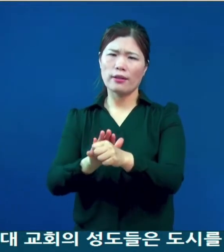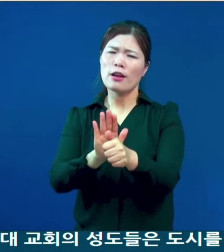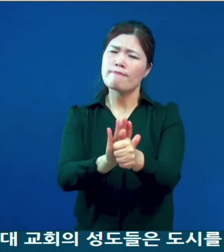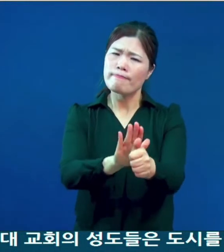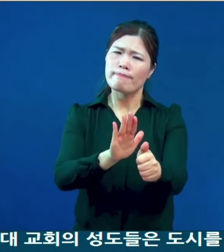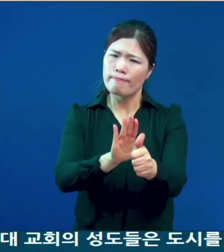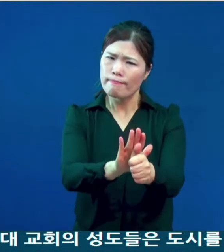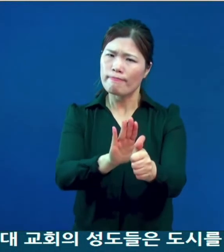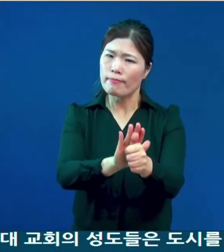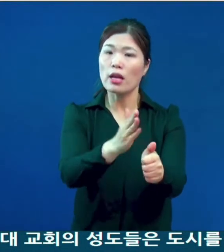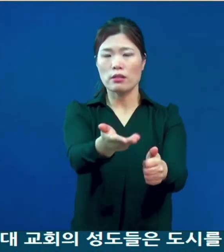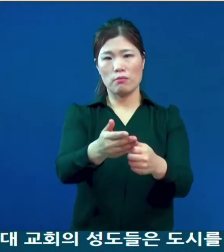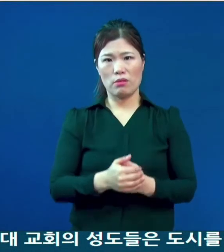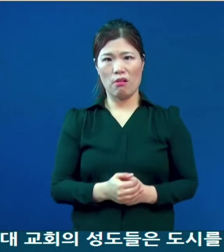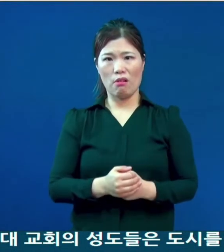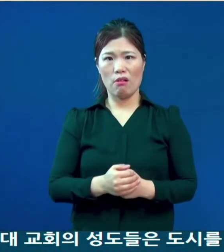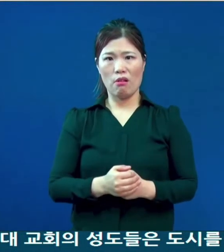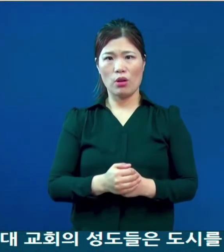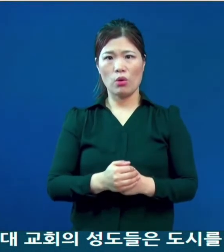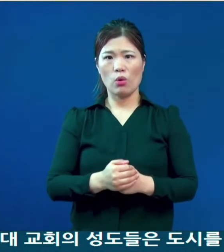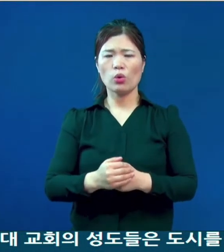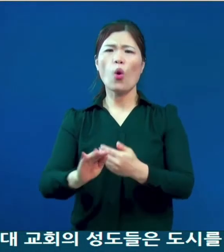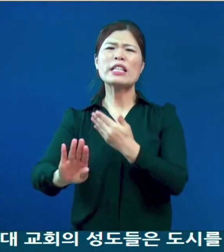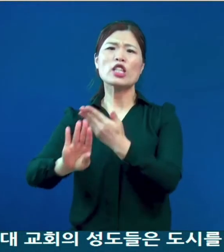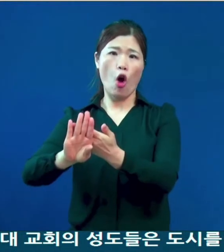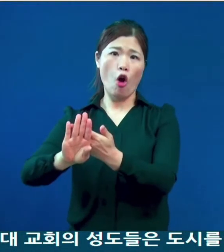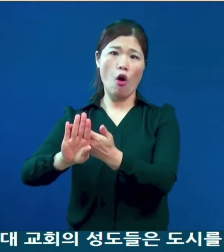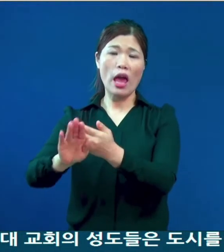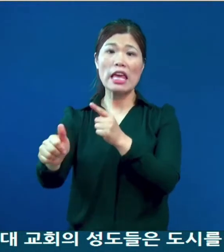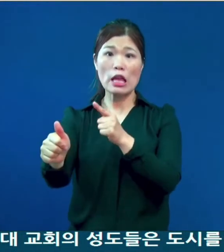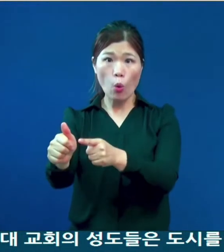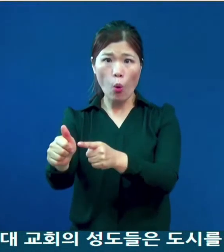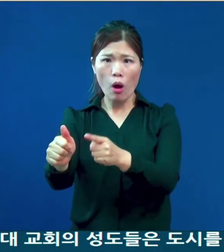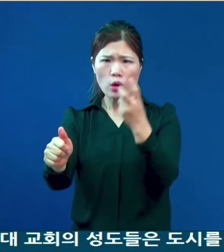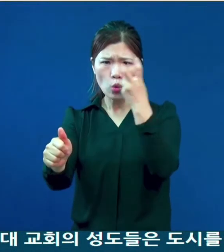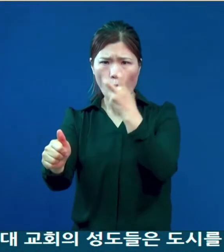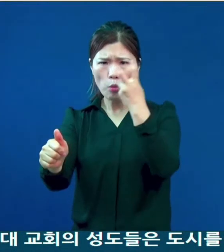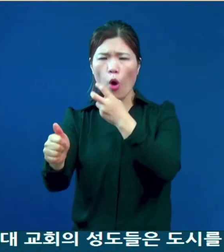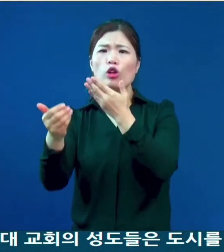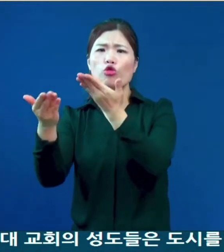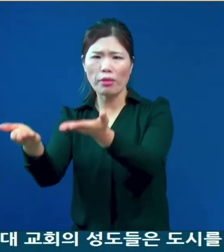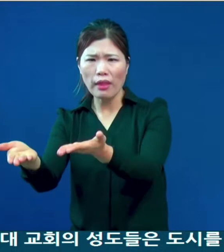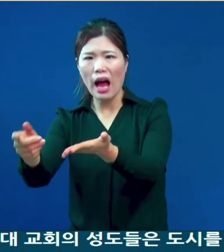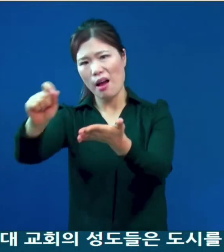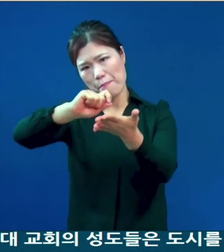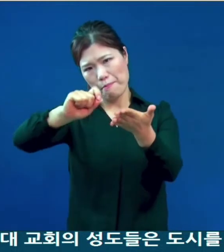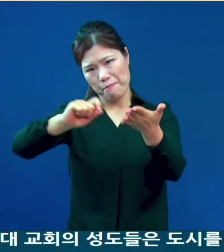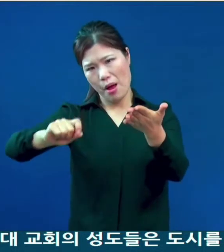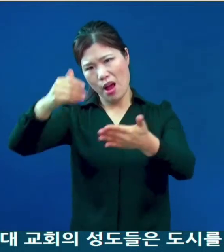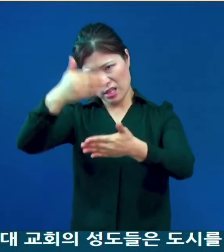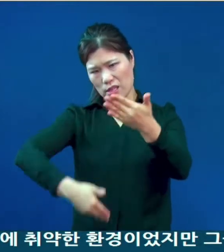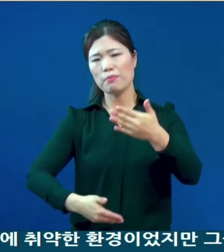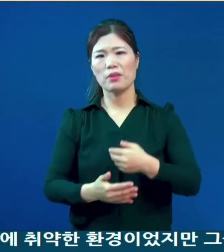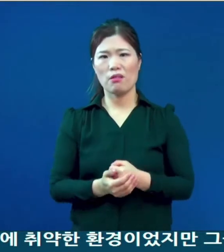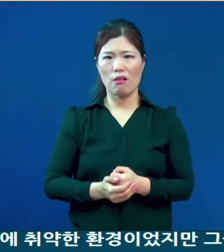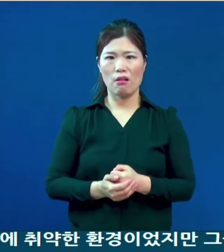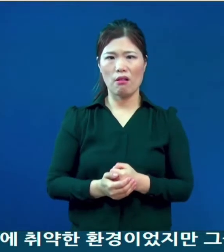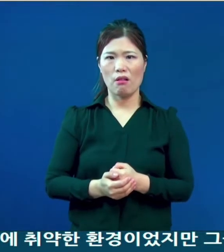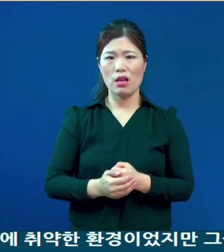심지어는 그 적들까지도 돌보았다라는 기록을 살펴보았습니다. 즉,